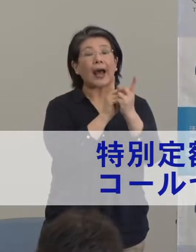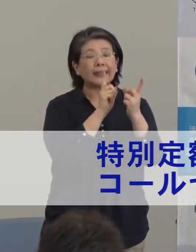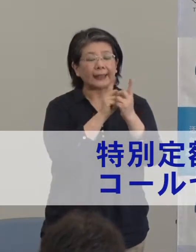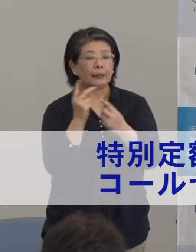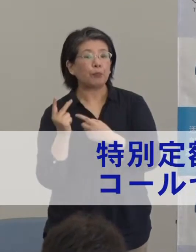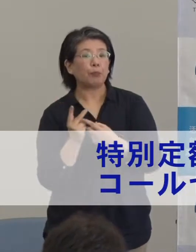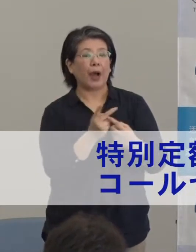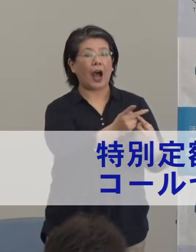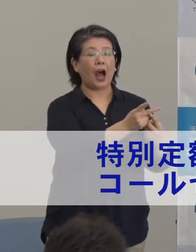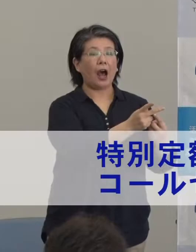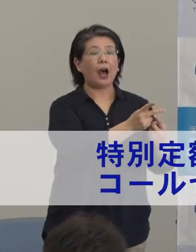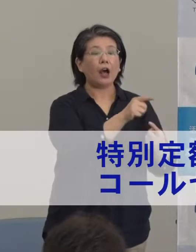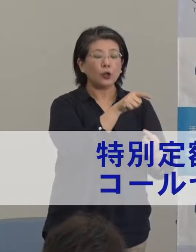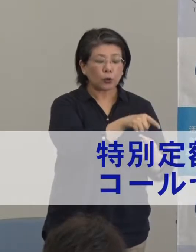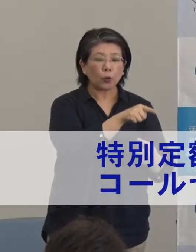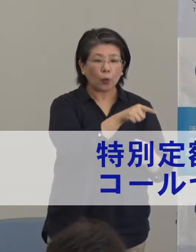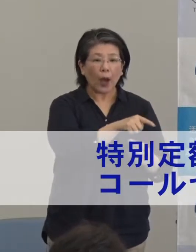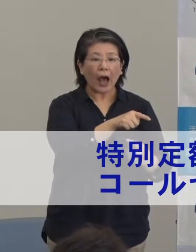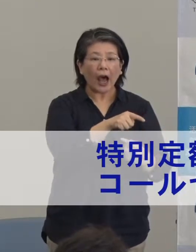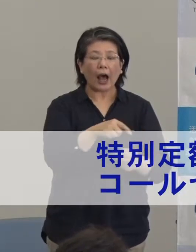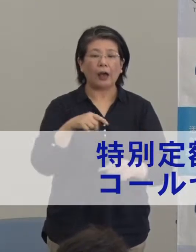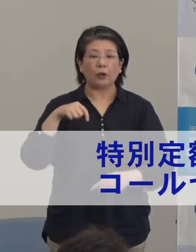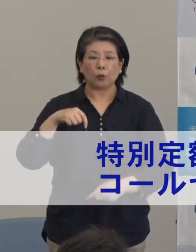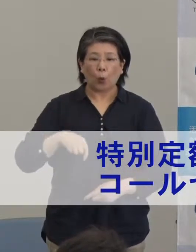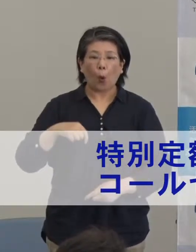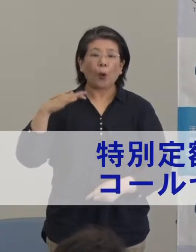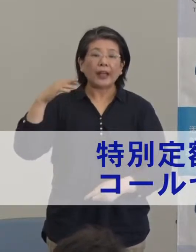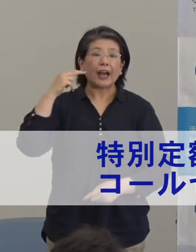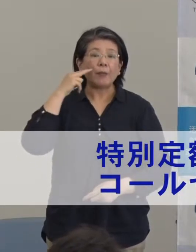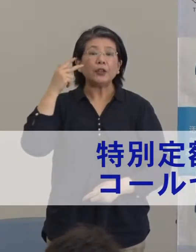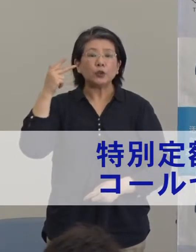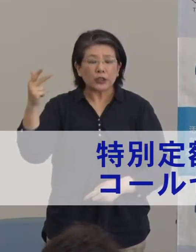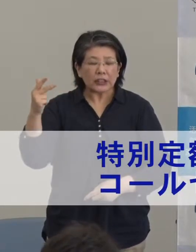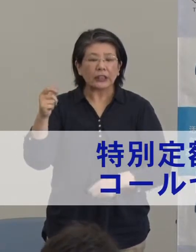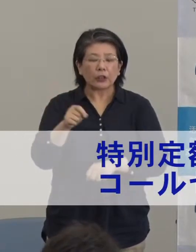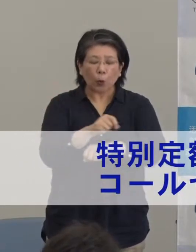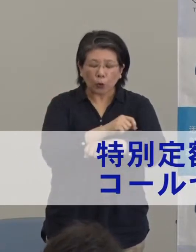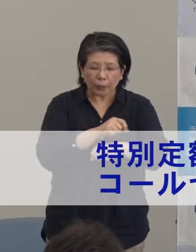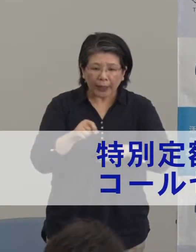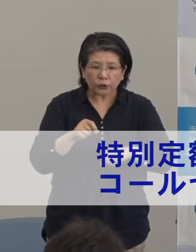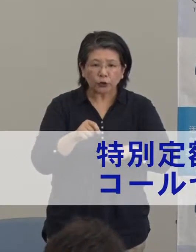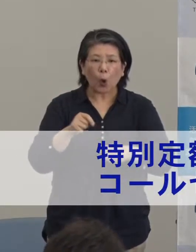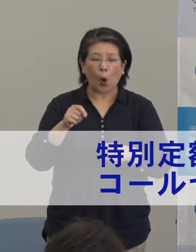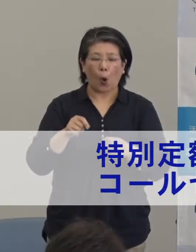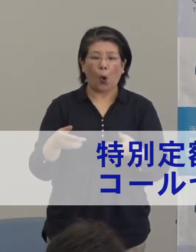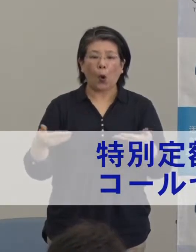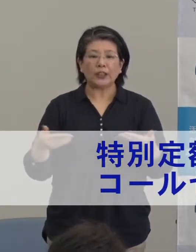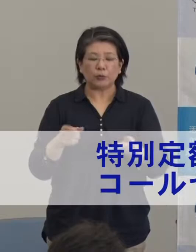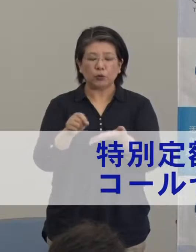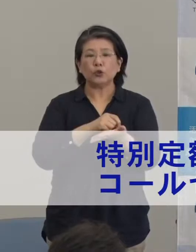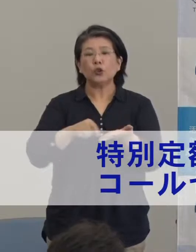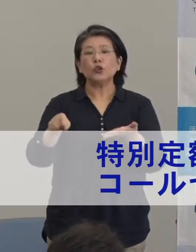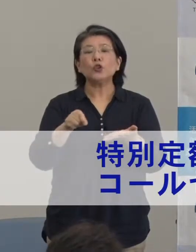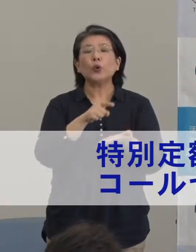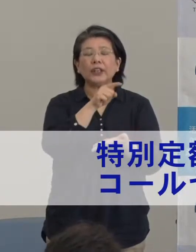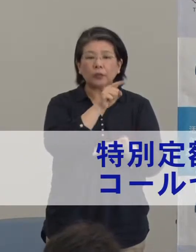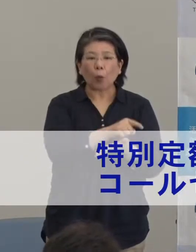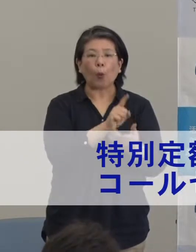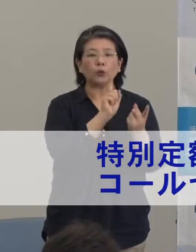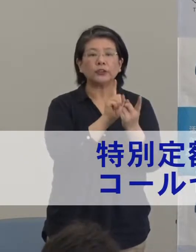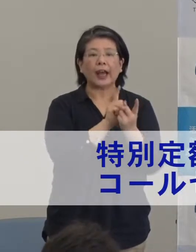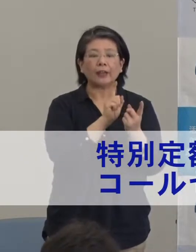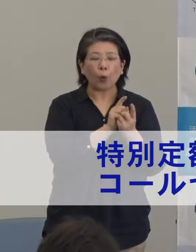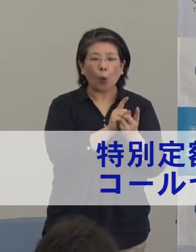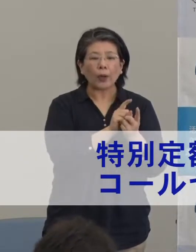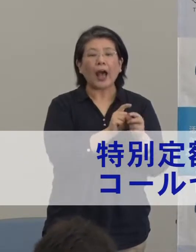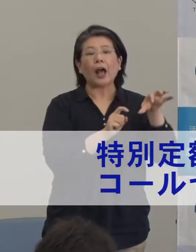本市の高松市の事務処理センター宛てということでございますので、広島市となっておりますが、これは高松市の分だということで、